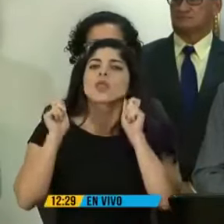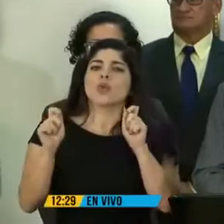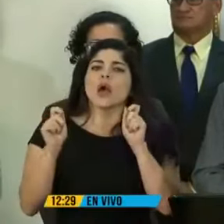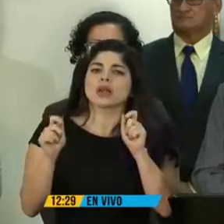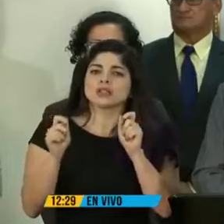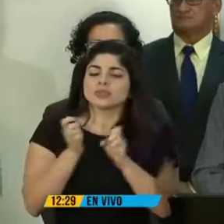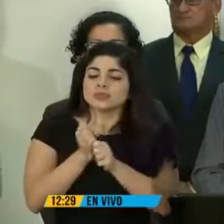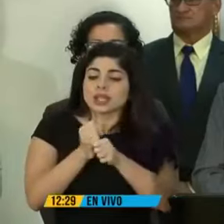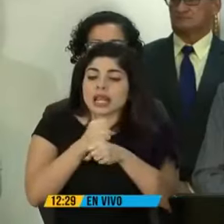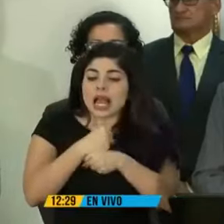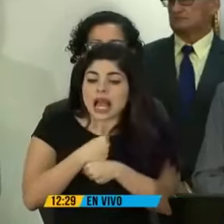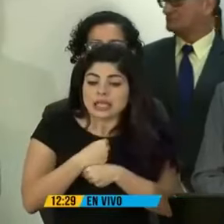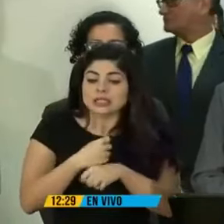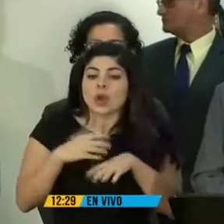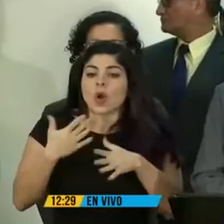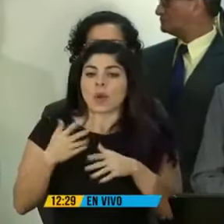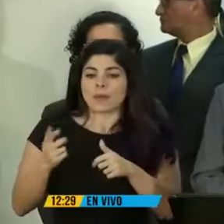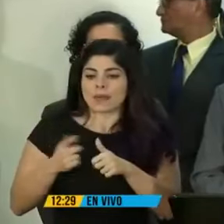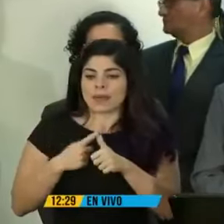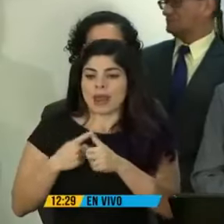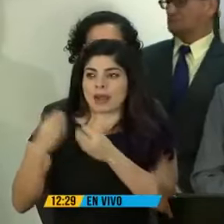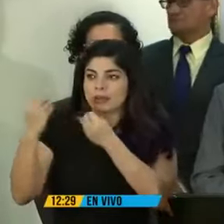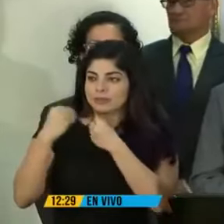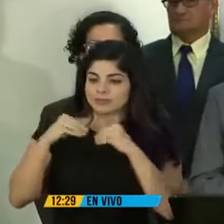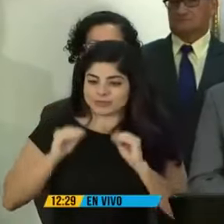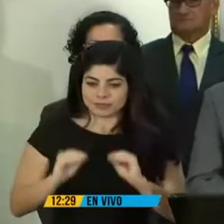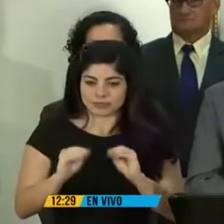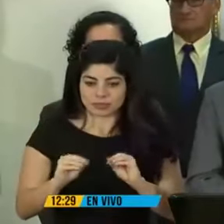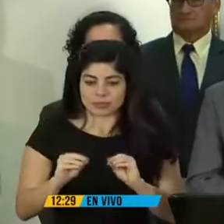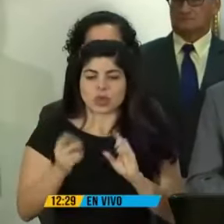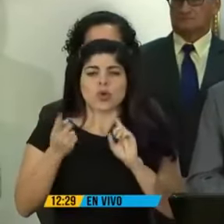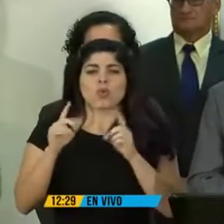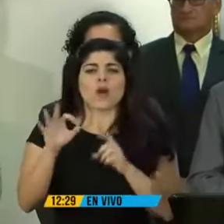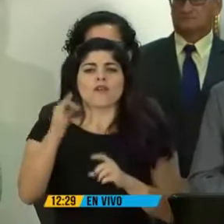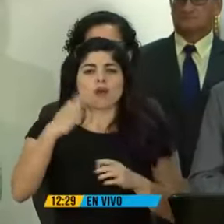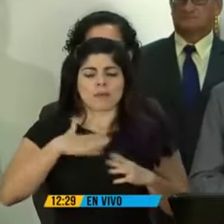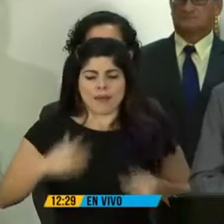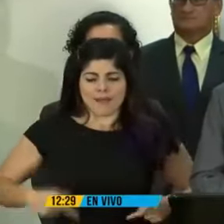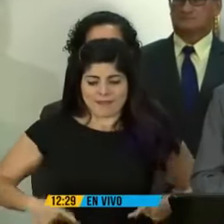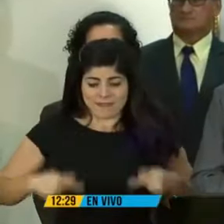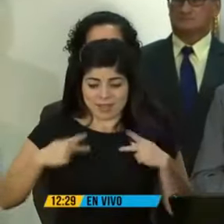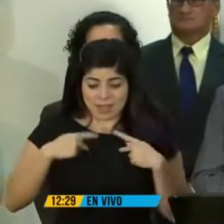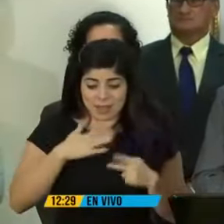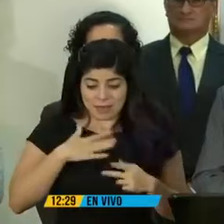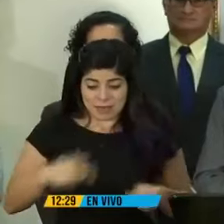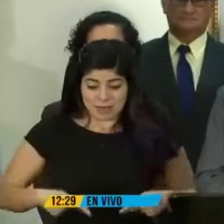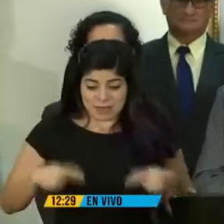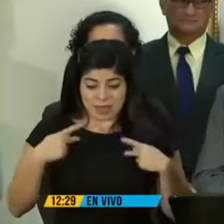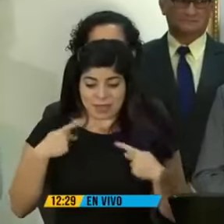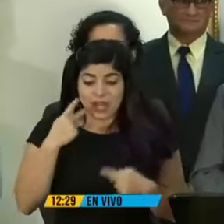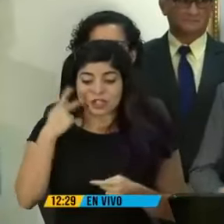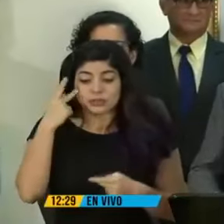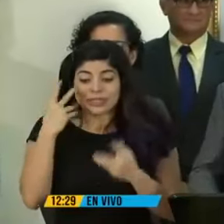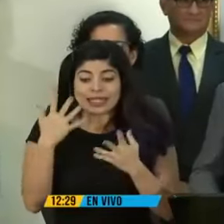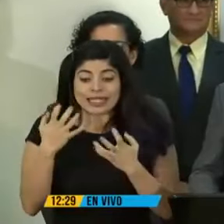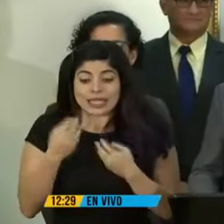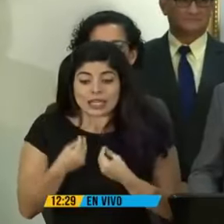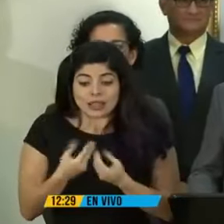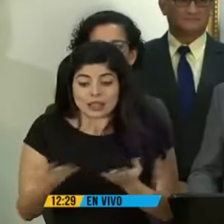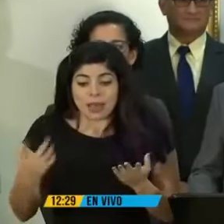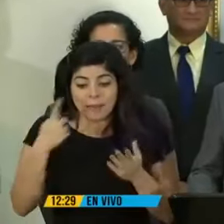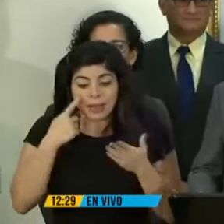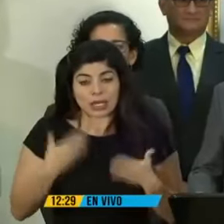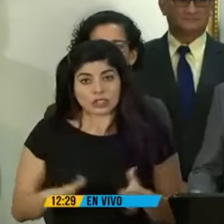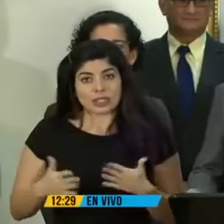se realiza realizándola. El modo de vivir la vida que los padres procuran para sus hijos e